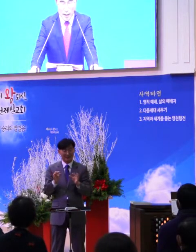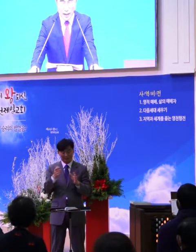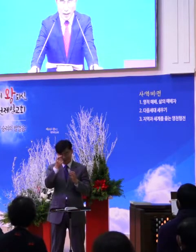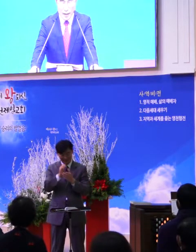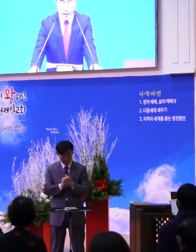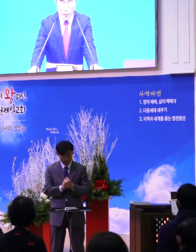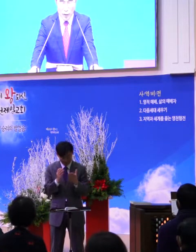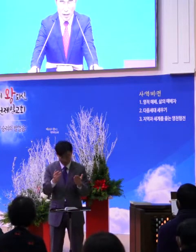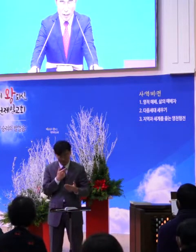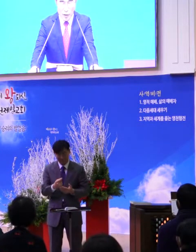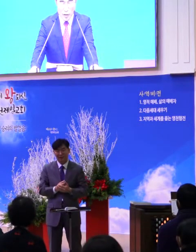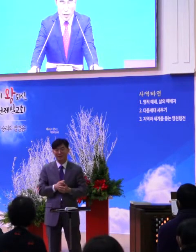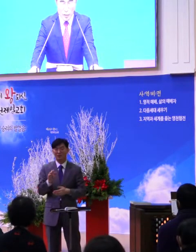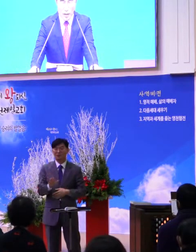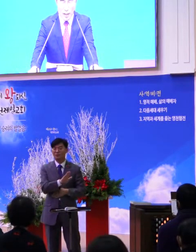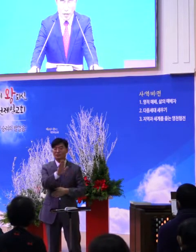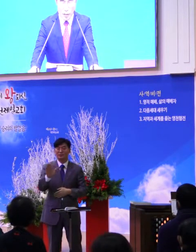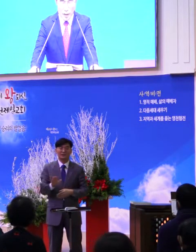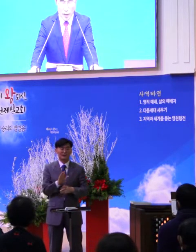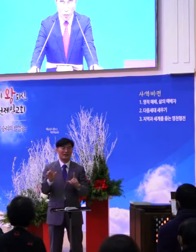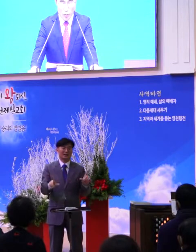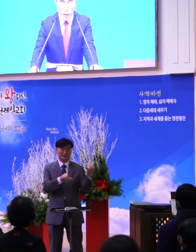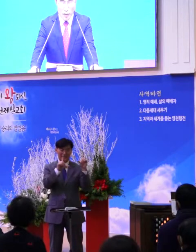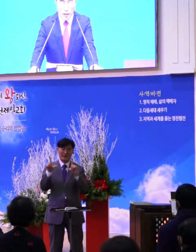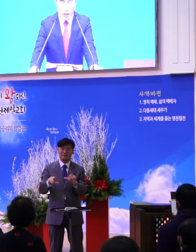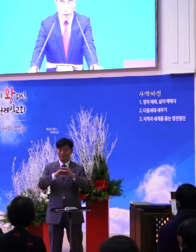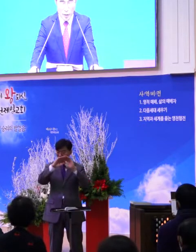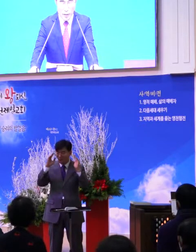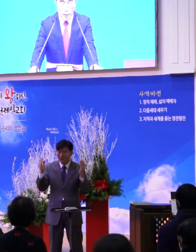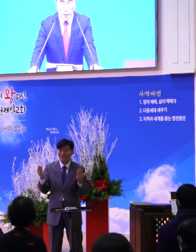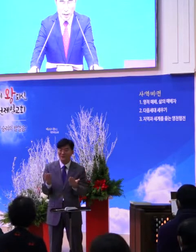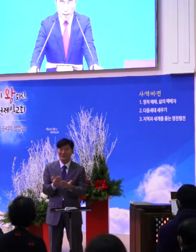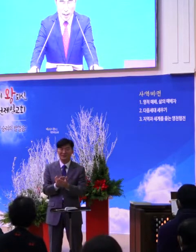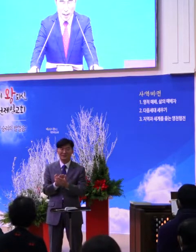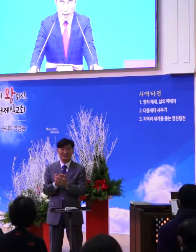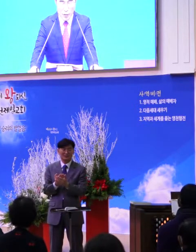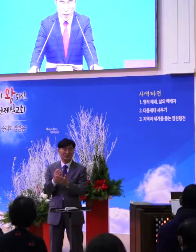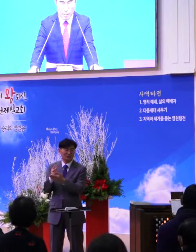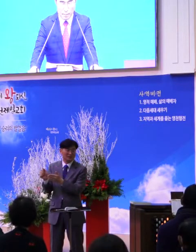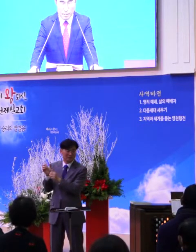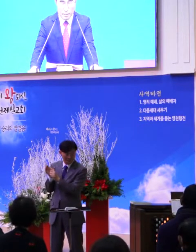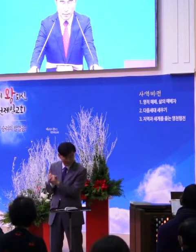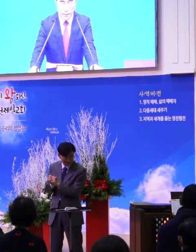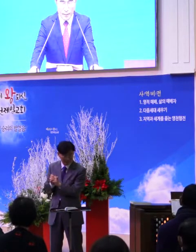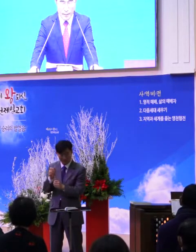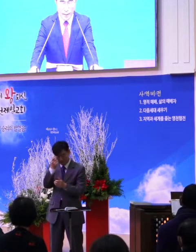좋겠습니다. 우리들의 삶을 솔직하게 주님께 내어놓으며 기도했으면 좋겠습니다. 주님,